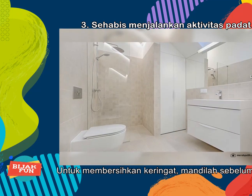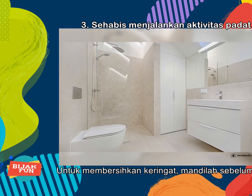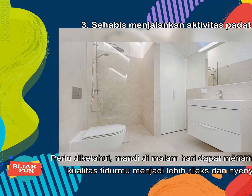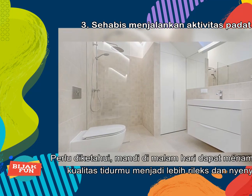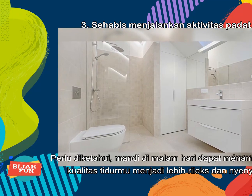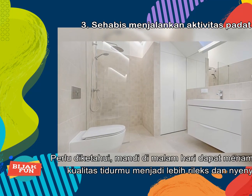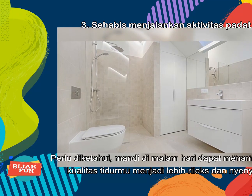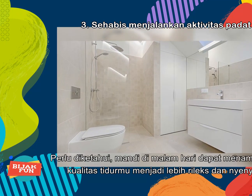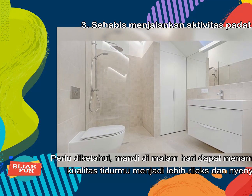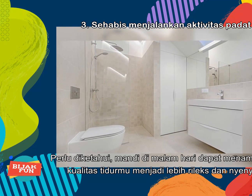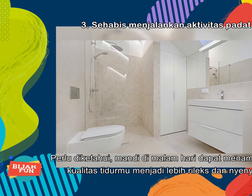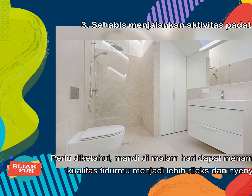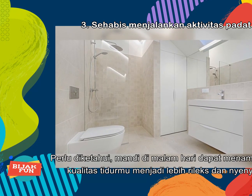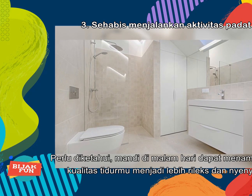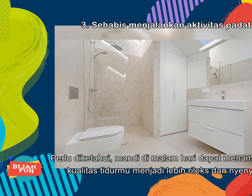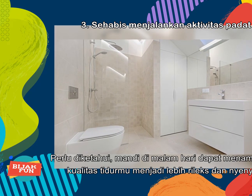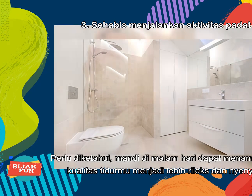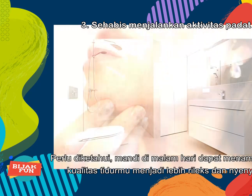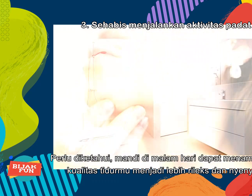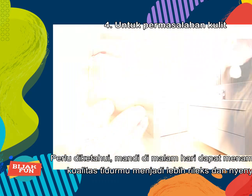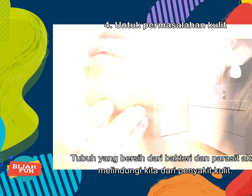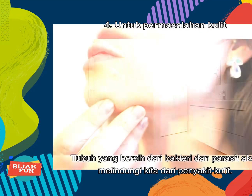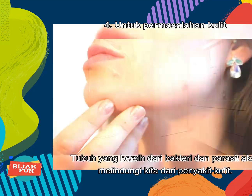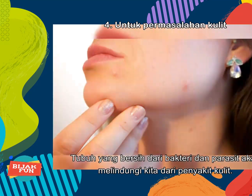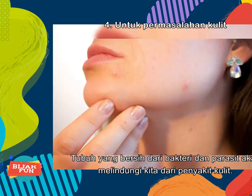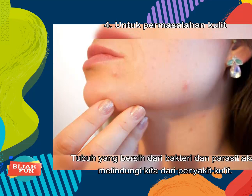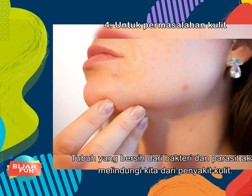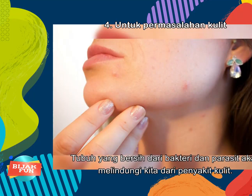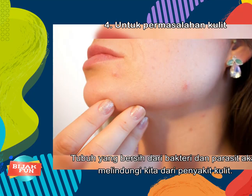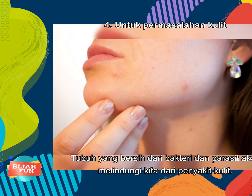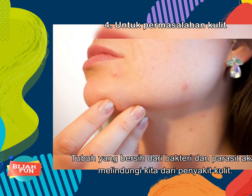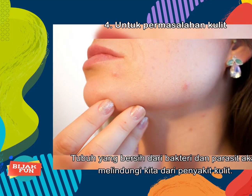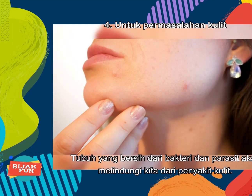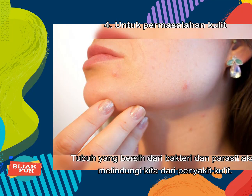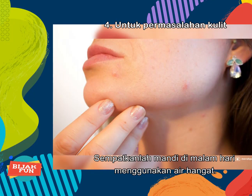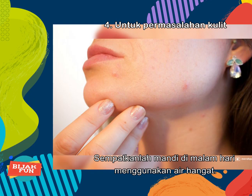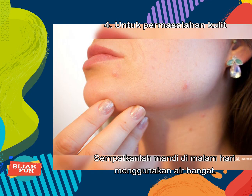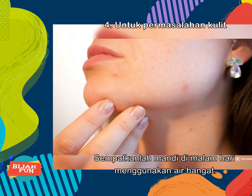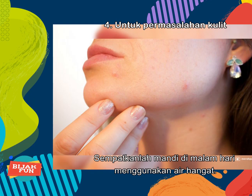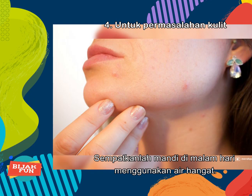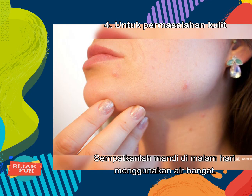sehabis menjalankan aktivitas padat, dan untuk masalah kulit.